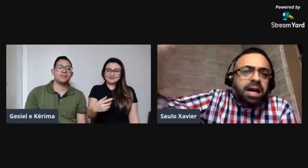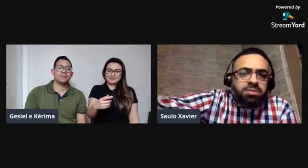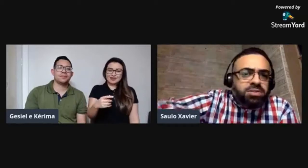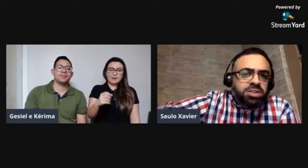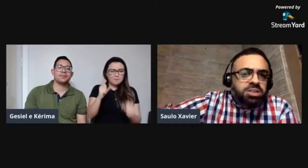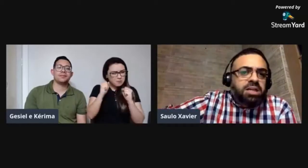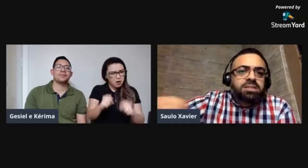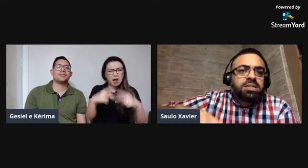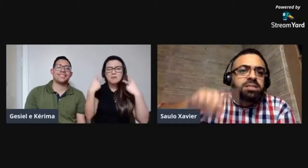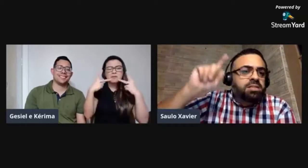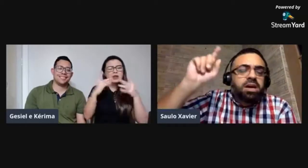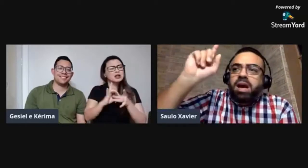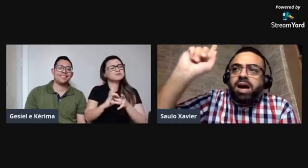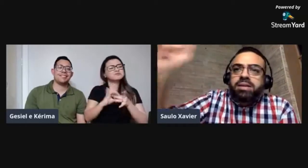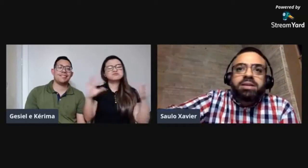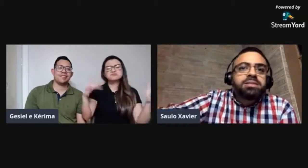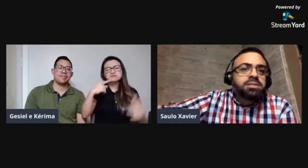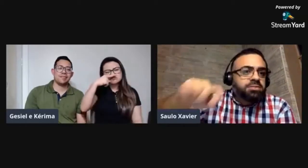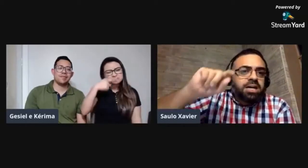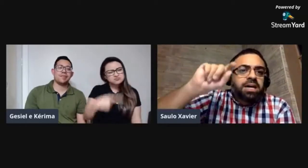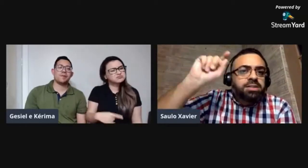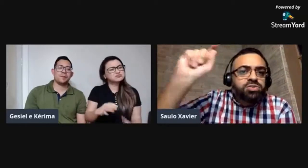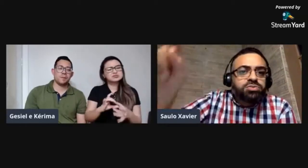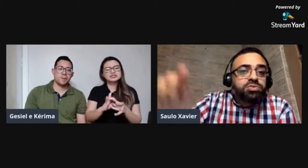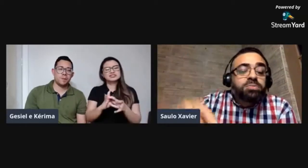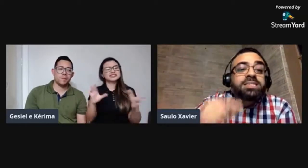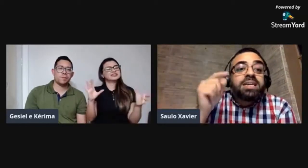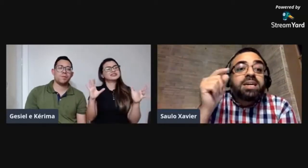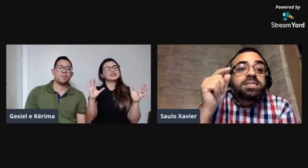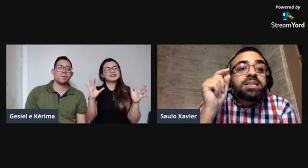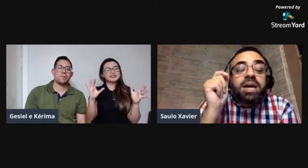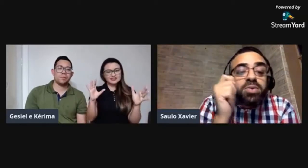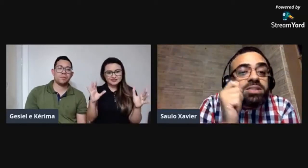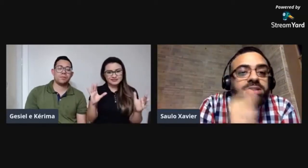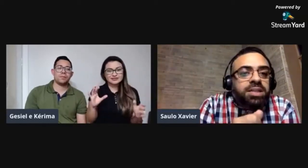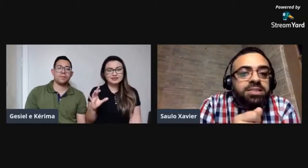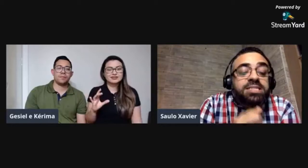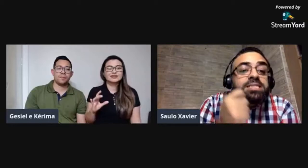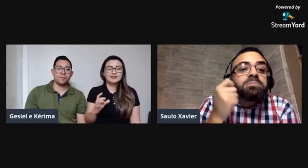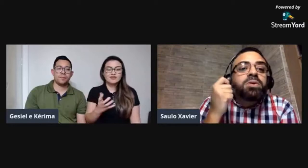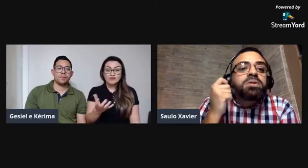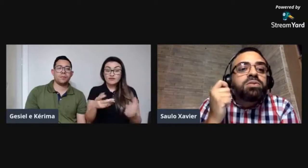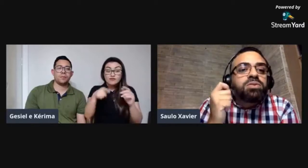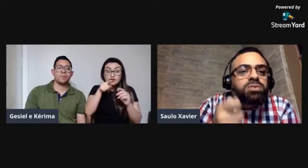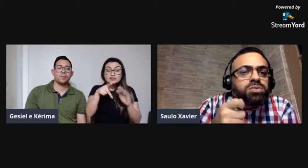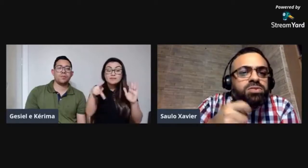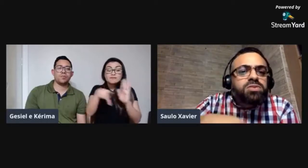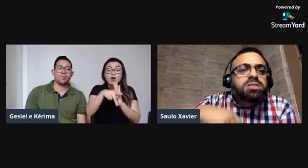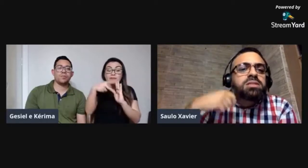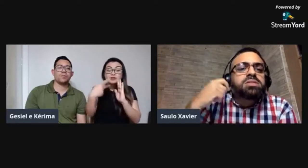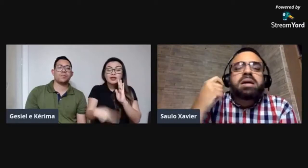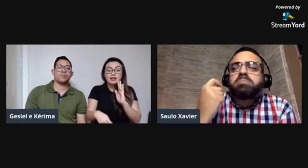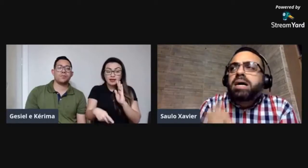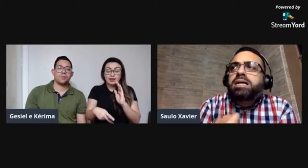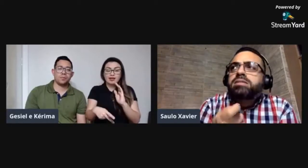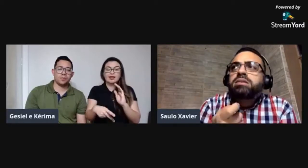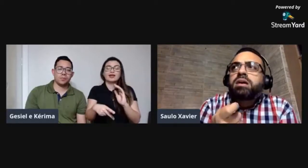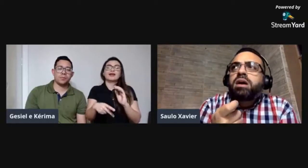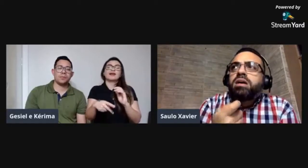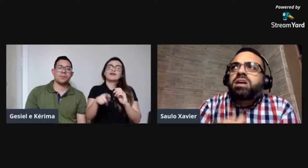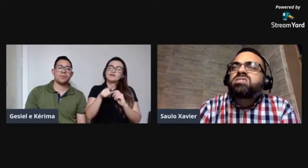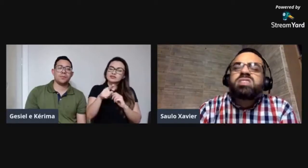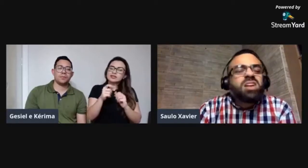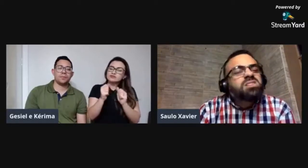não pregar com a gente tailandês ainda, você não dá ainda estudo, mas você está com a gente, você se importa conosco, você nos